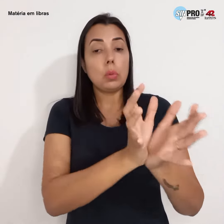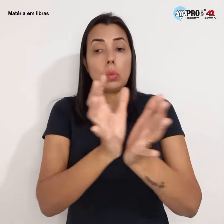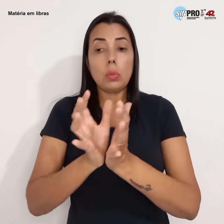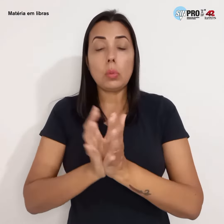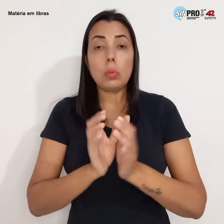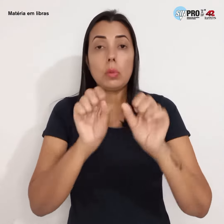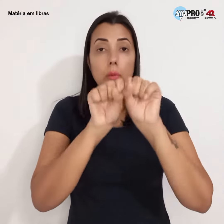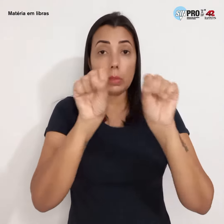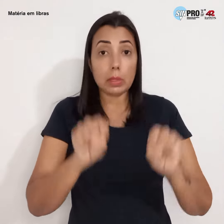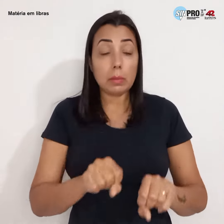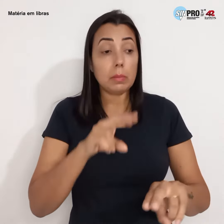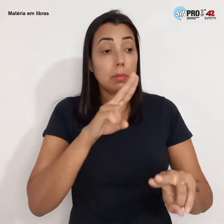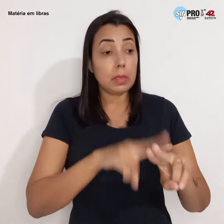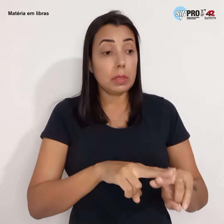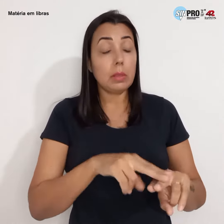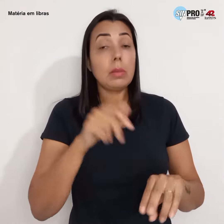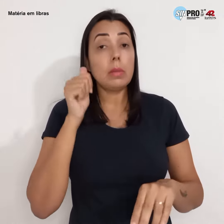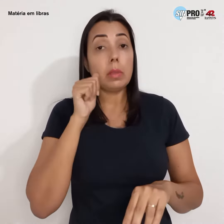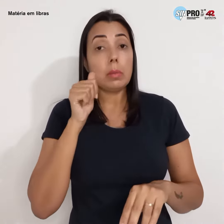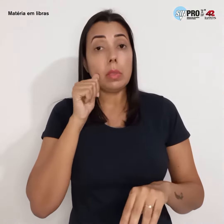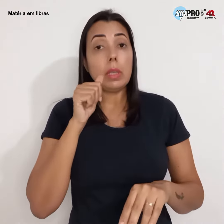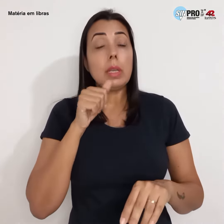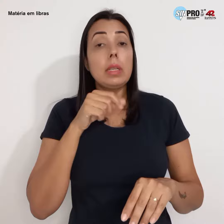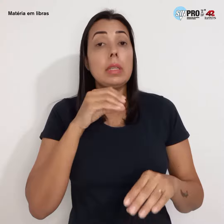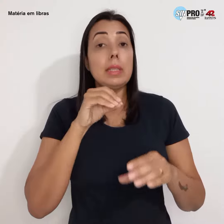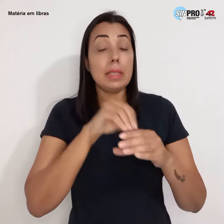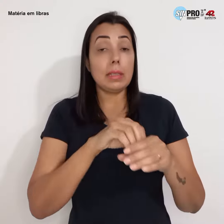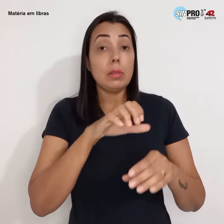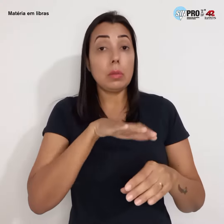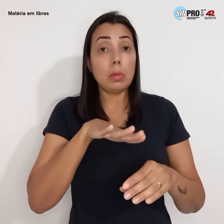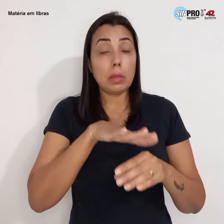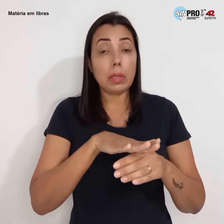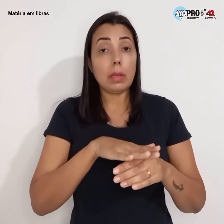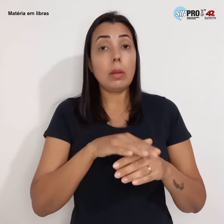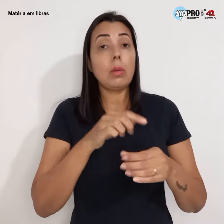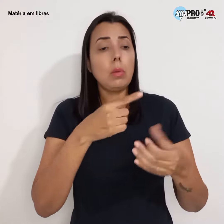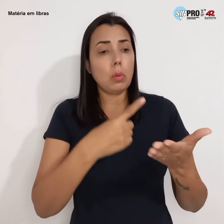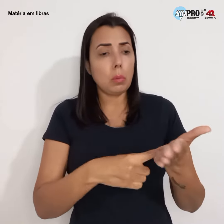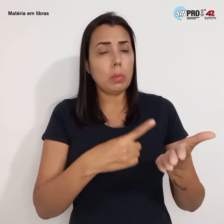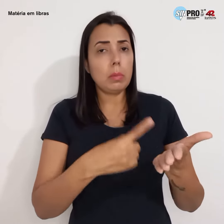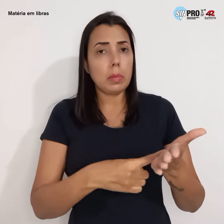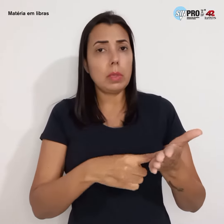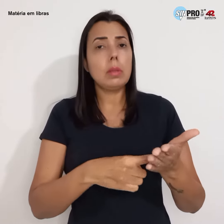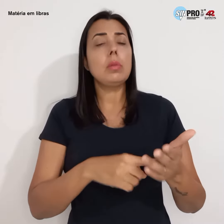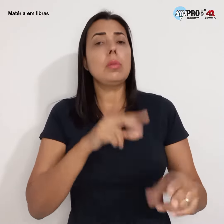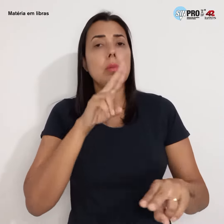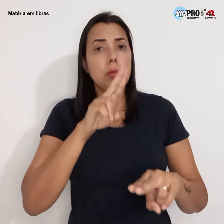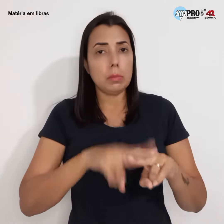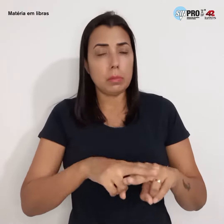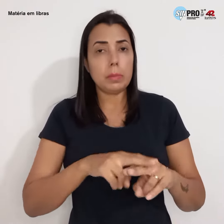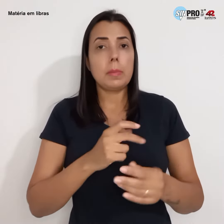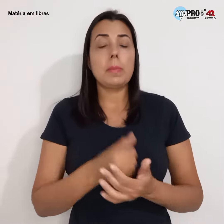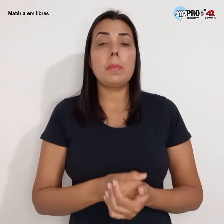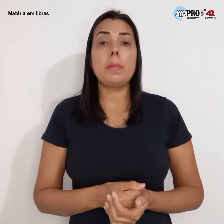em unidades do sistema penal e mulheres internadas em unidades para cumprimento de medidas socioeducativas.